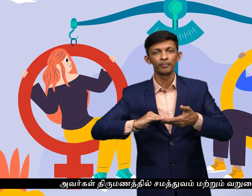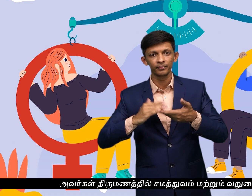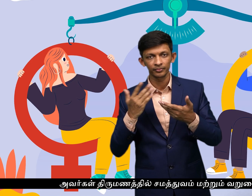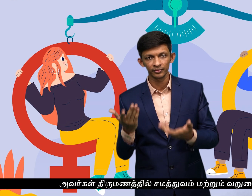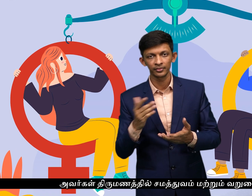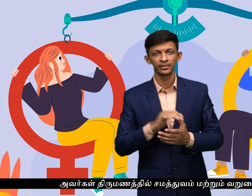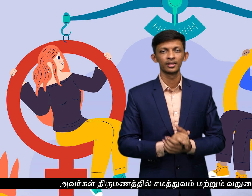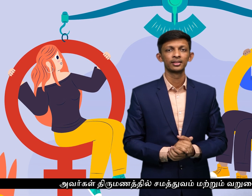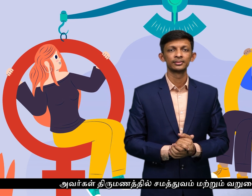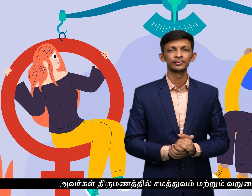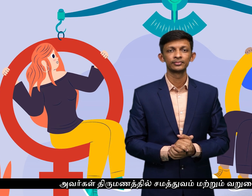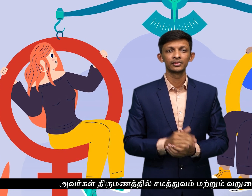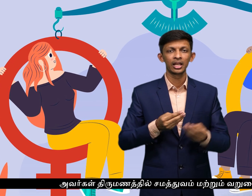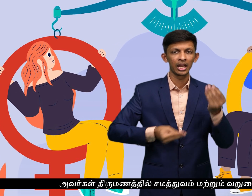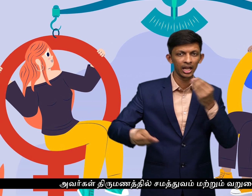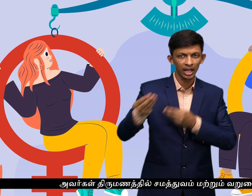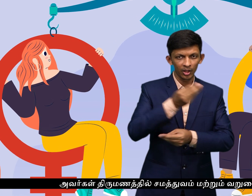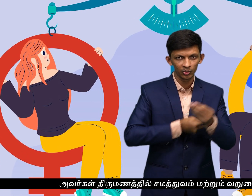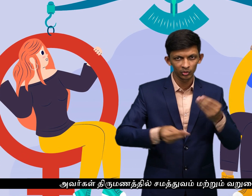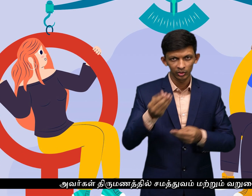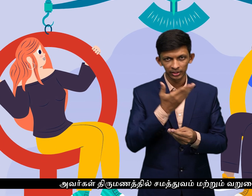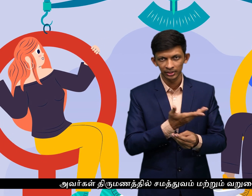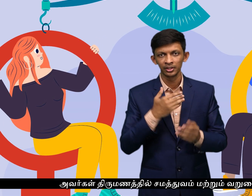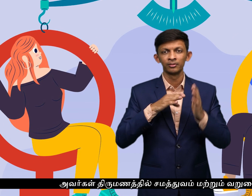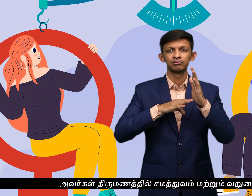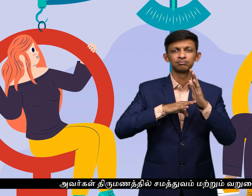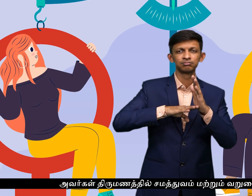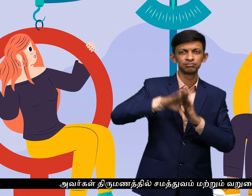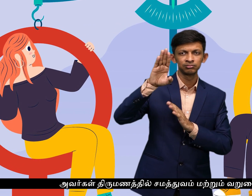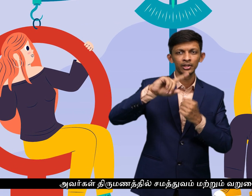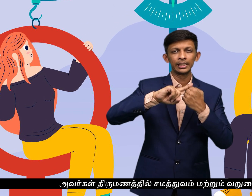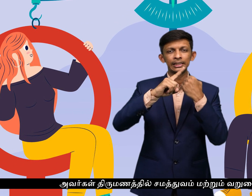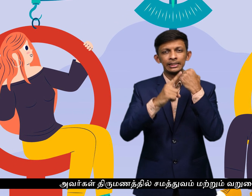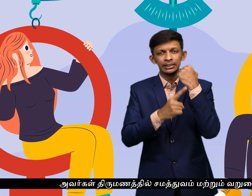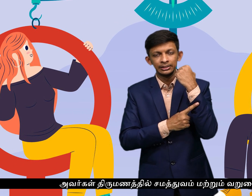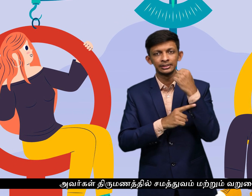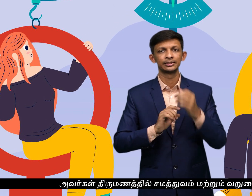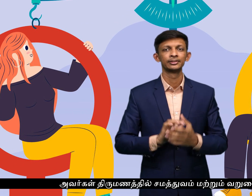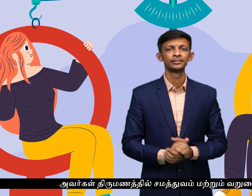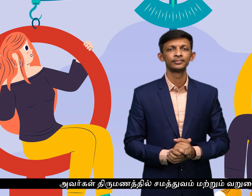அவர்கள் திருமணத்தில் சமத்துவம் மற்றும் வறுமையை ஒழிக்க